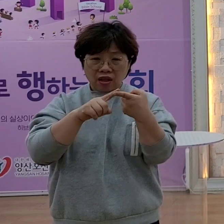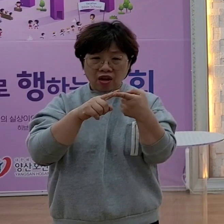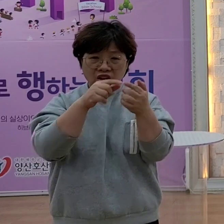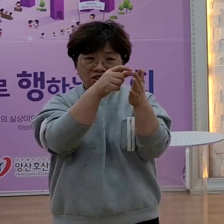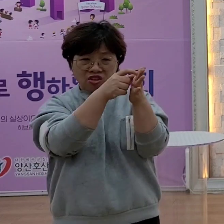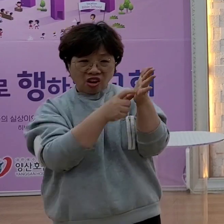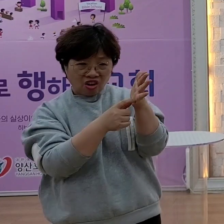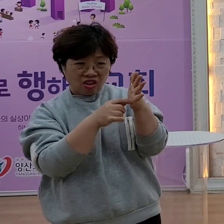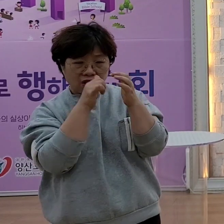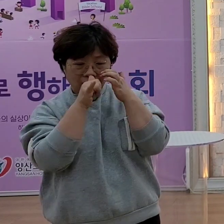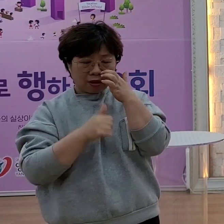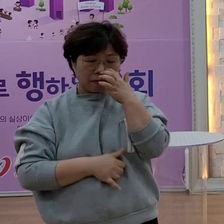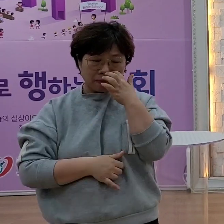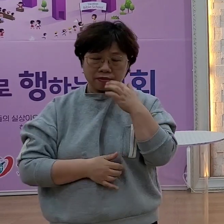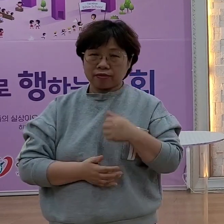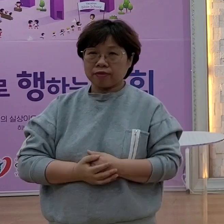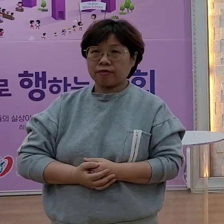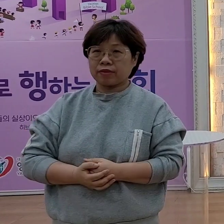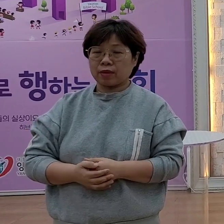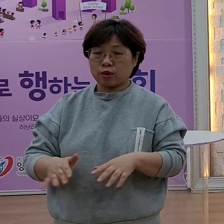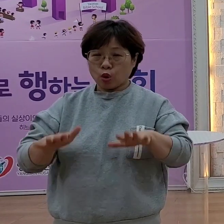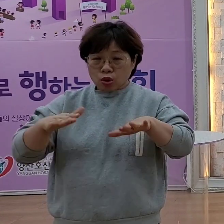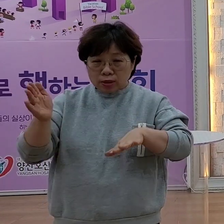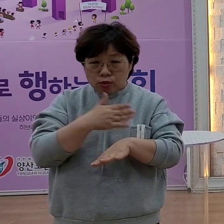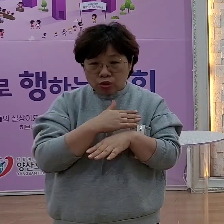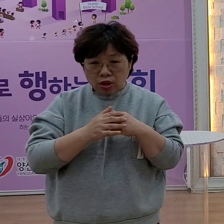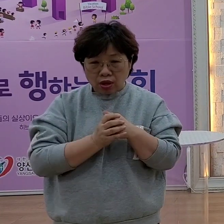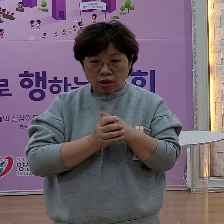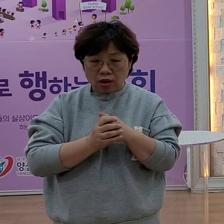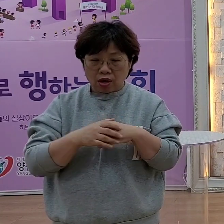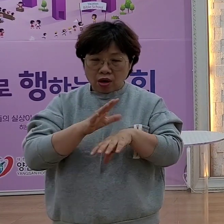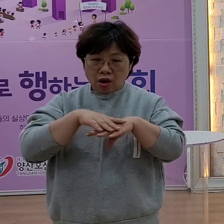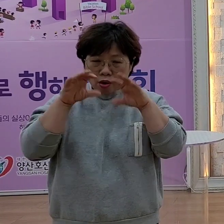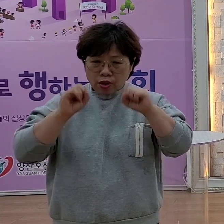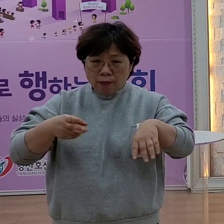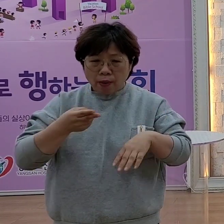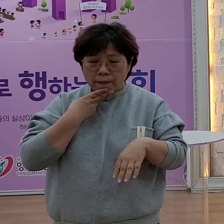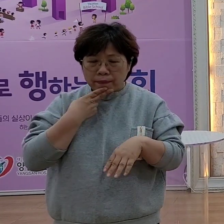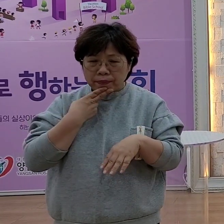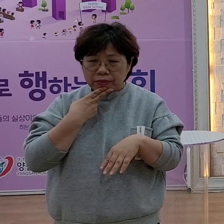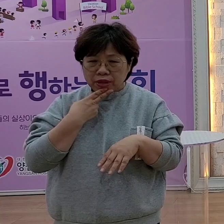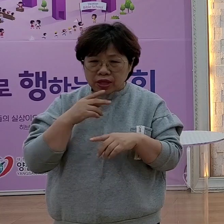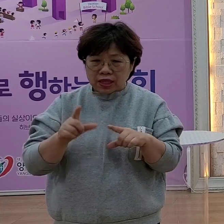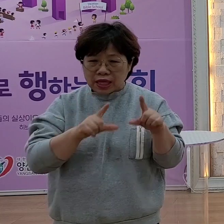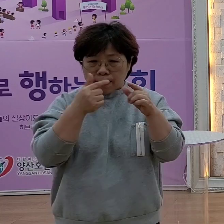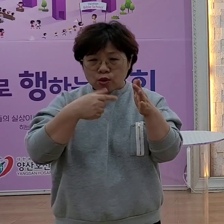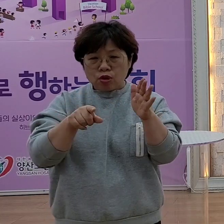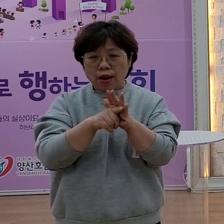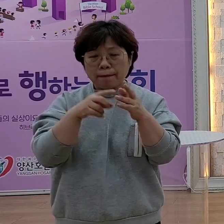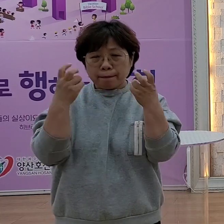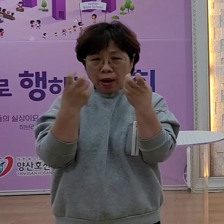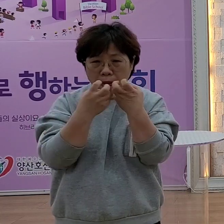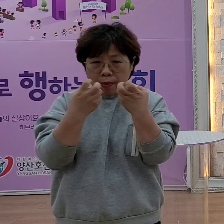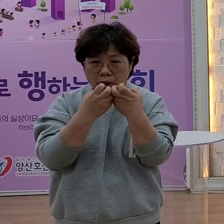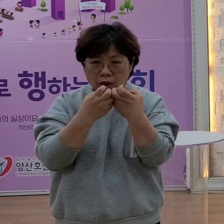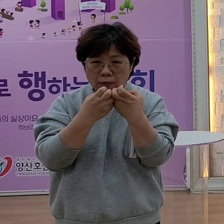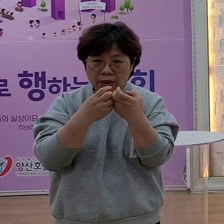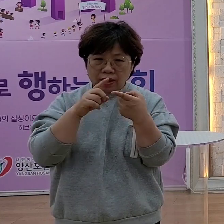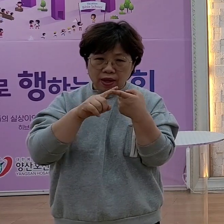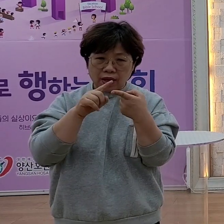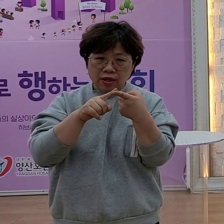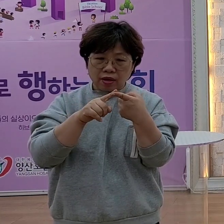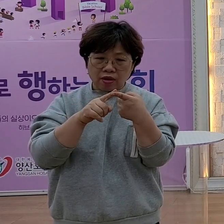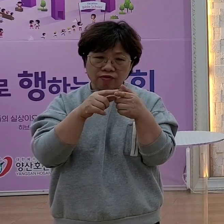대해서 이제 오늘부터 차근차근 이제 반복적인 것은 제가 그냥 쭉 뛰어넘겠습니다. 그렇게